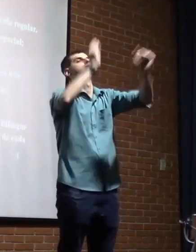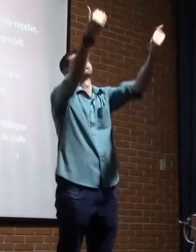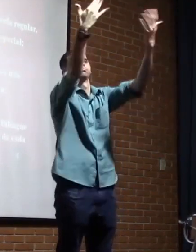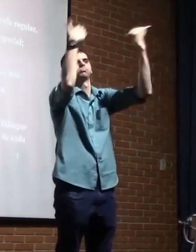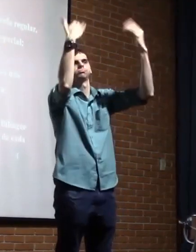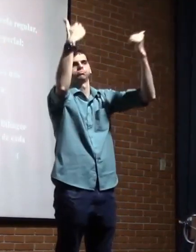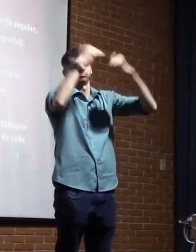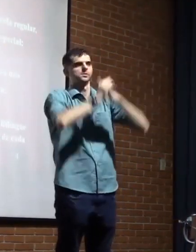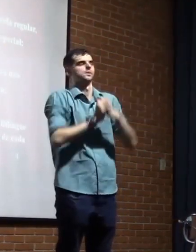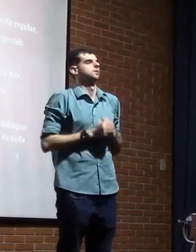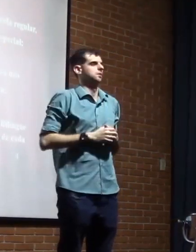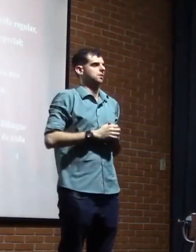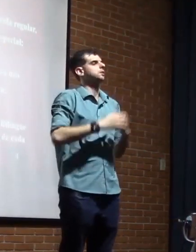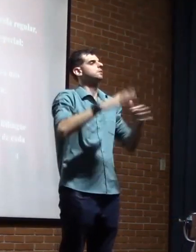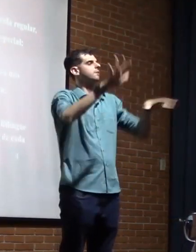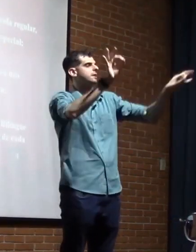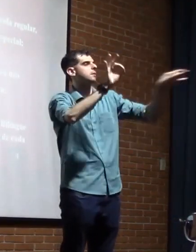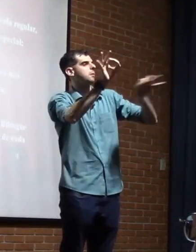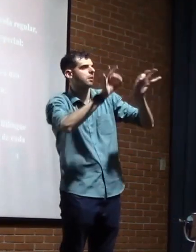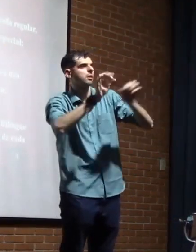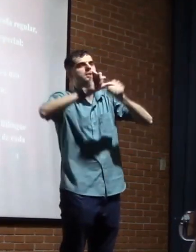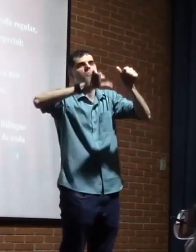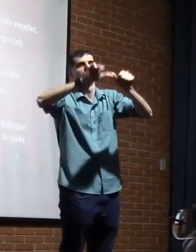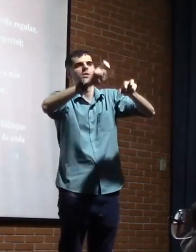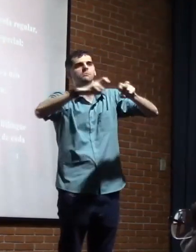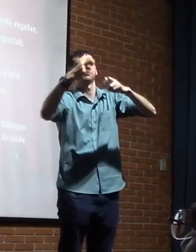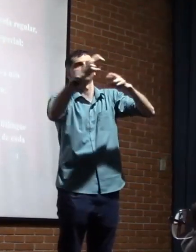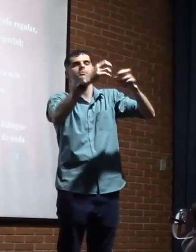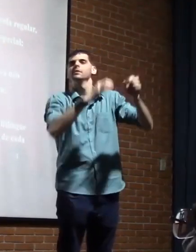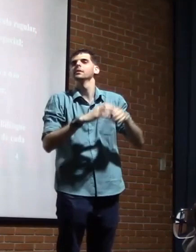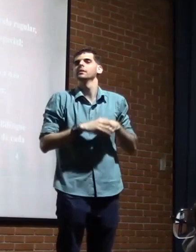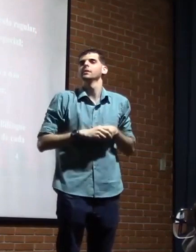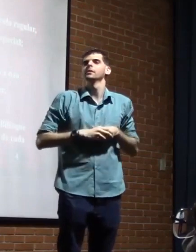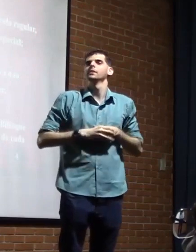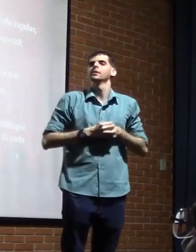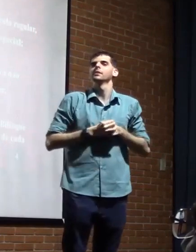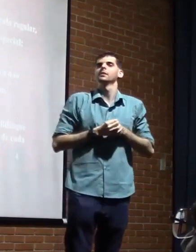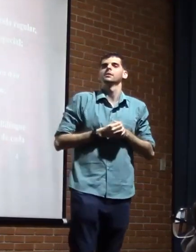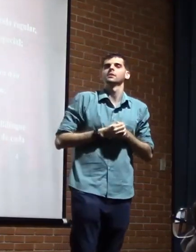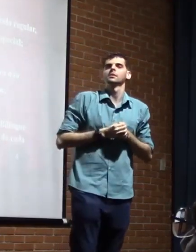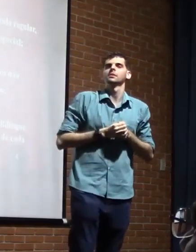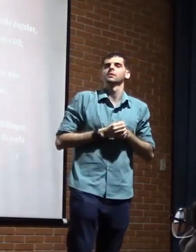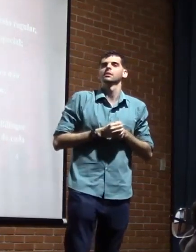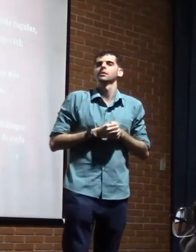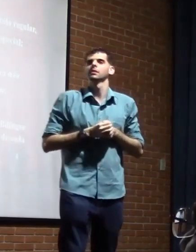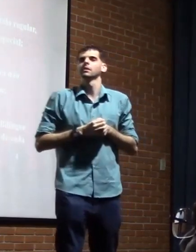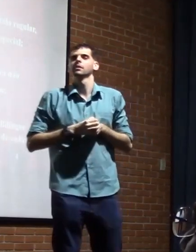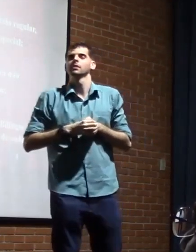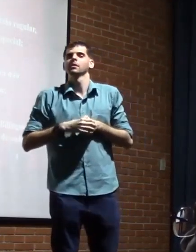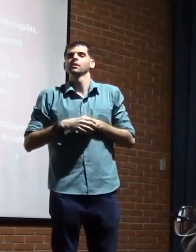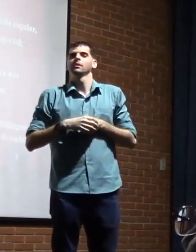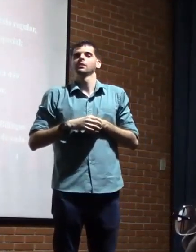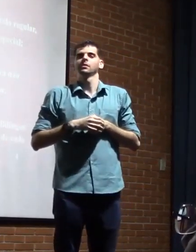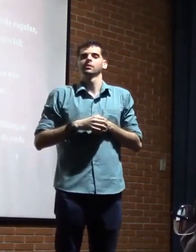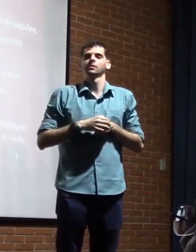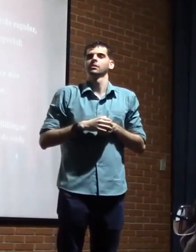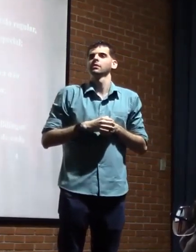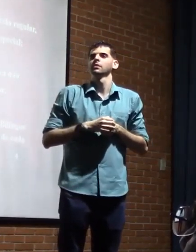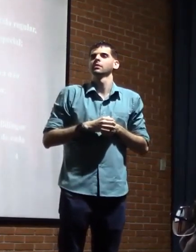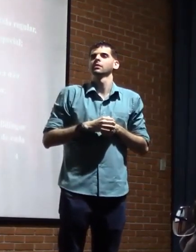A gente queria pedir para os surdos virem aqui para frente, por favor. Pessoal, vou precisar pedir que vocês se organizem para ir mais para trás, os